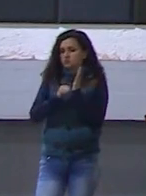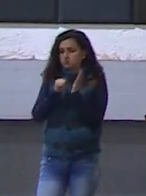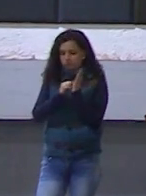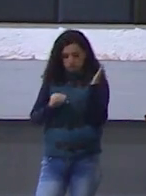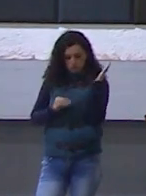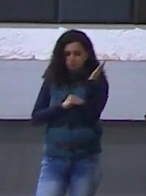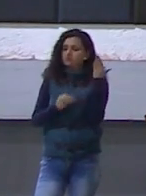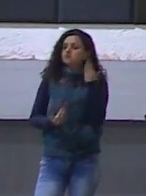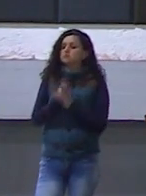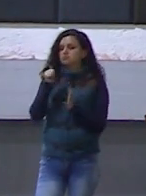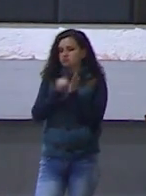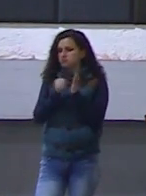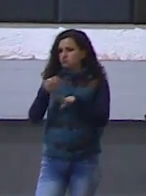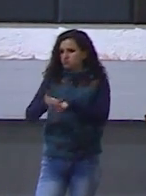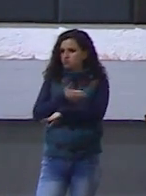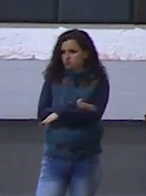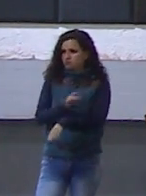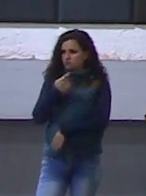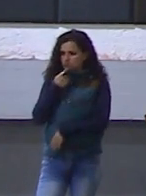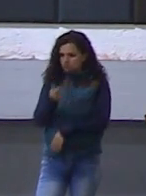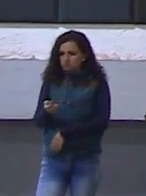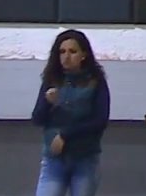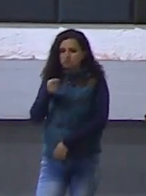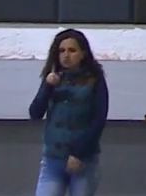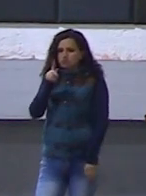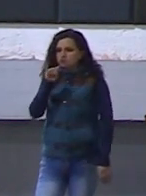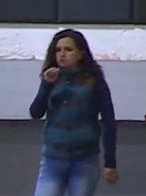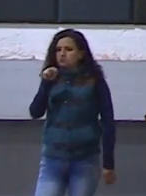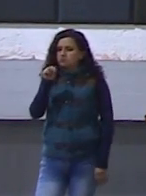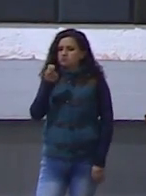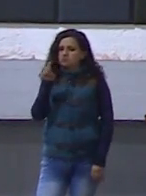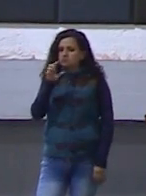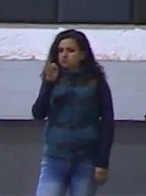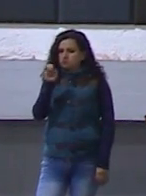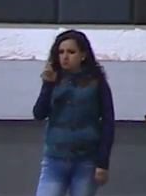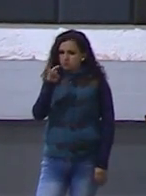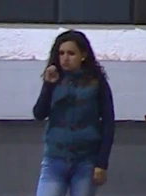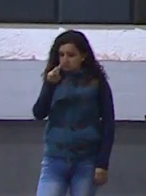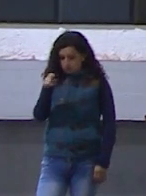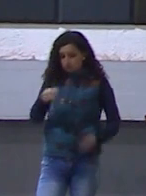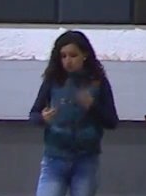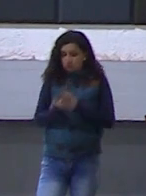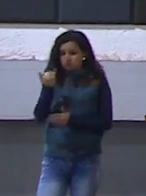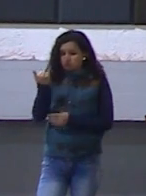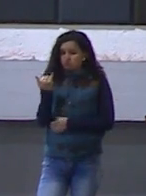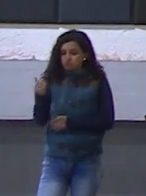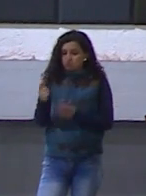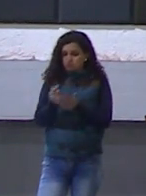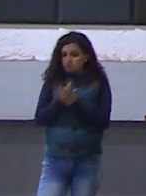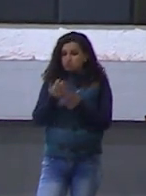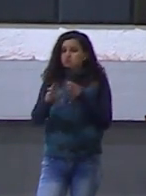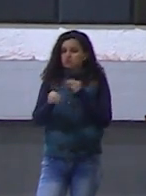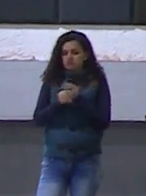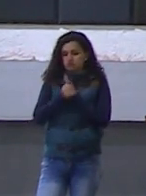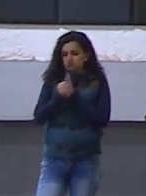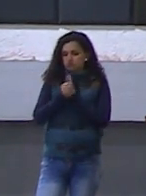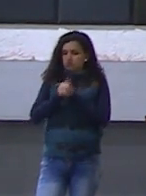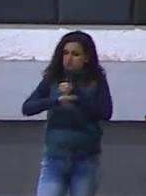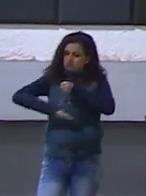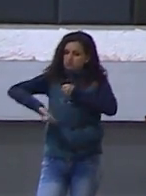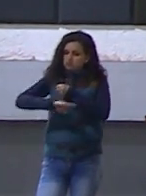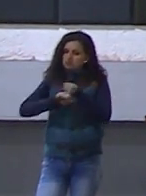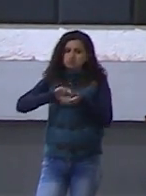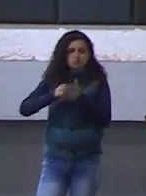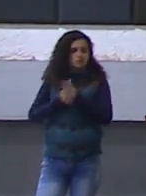ya lo mencioné sin es tesis por ejemplo es una esa es una materia interesantísima habilidades básicas que representaba una